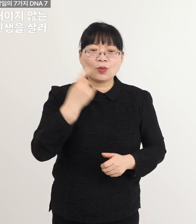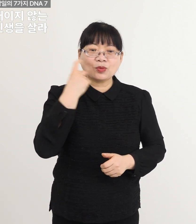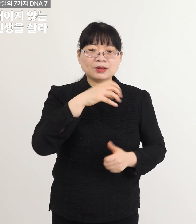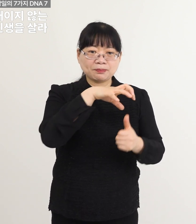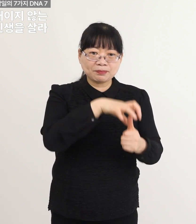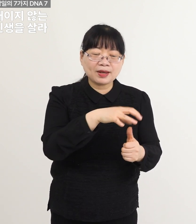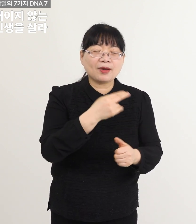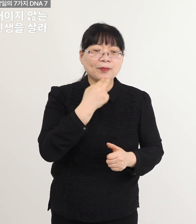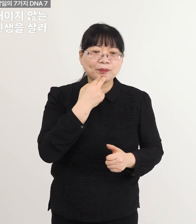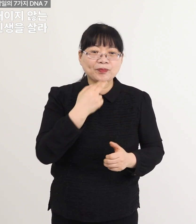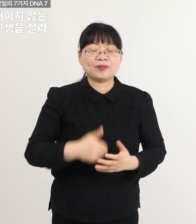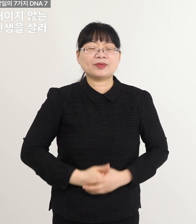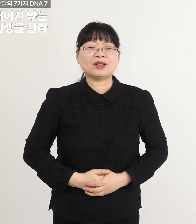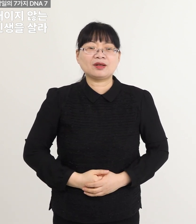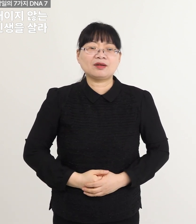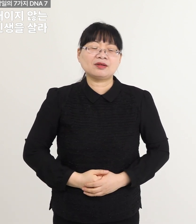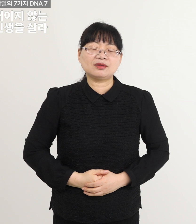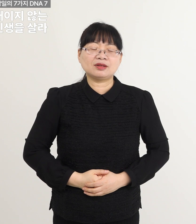매이지 않아요.